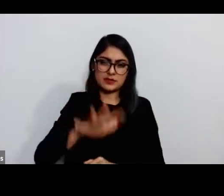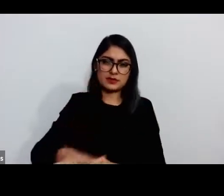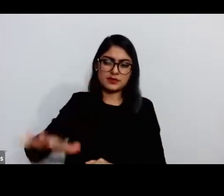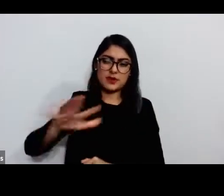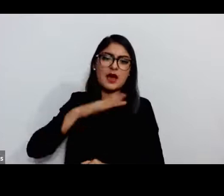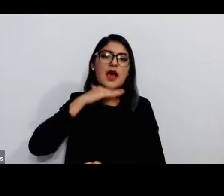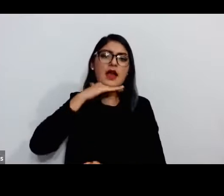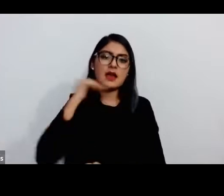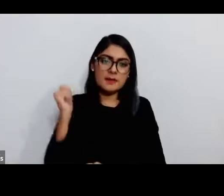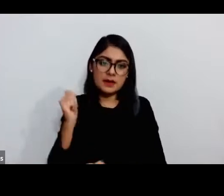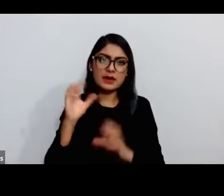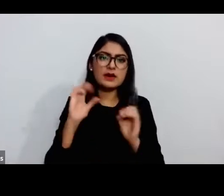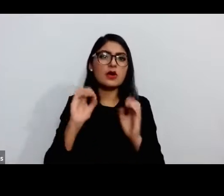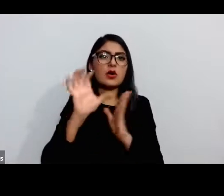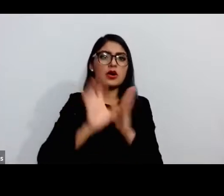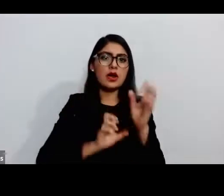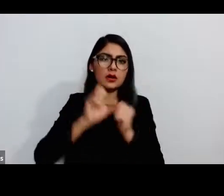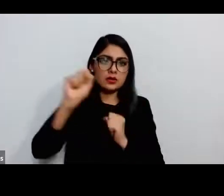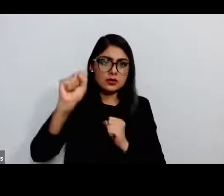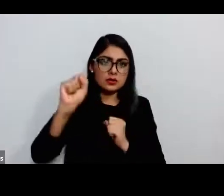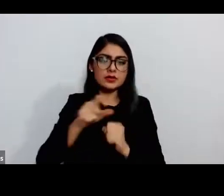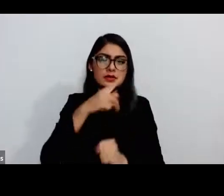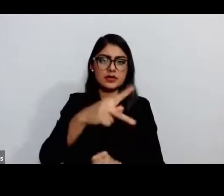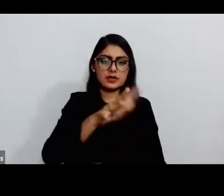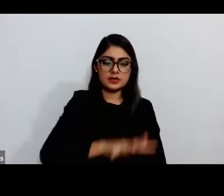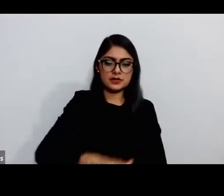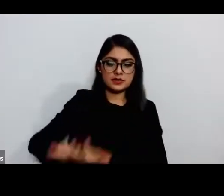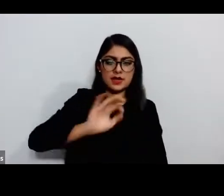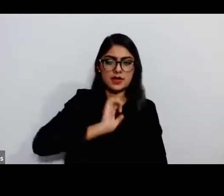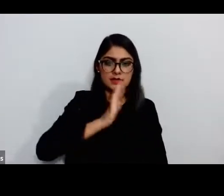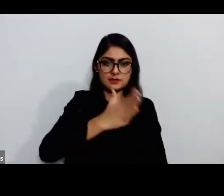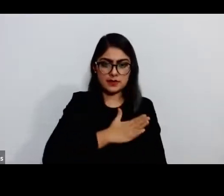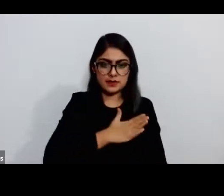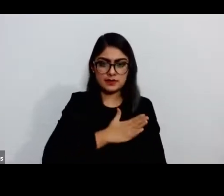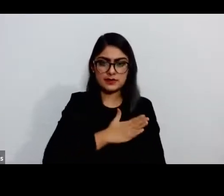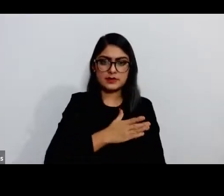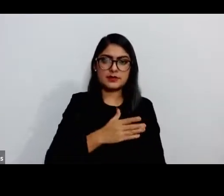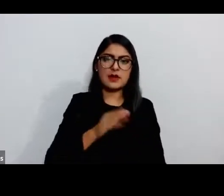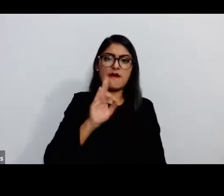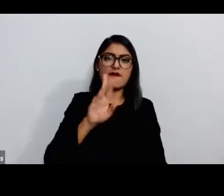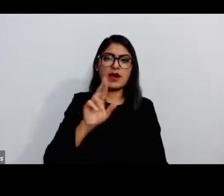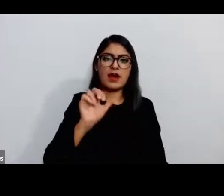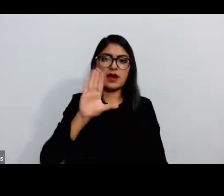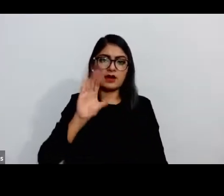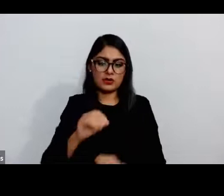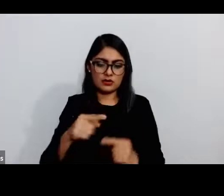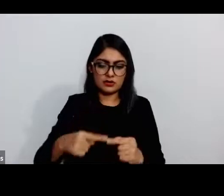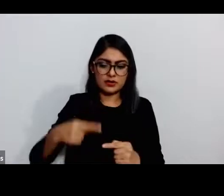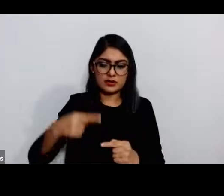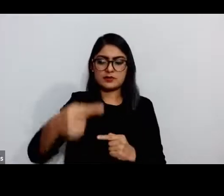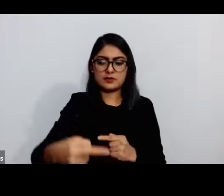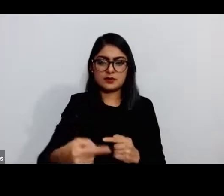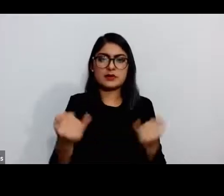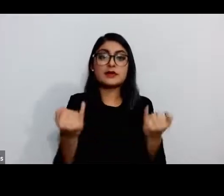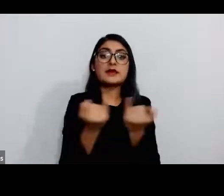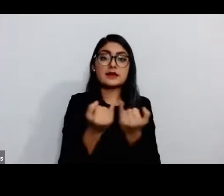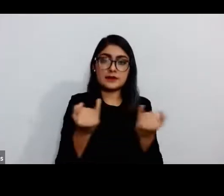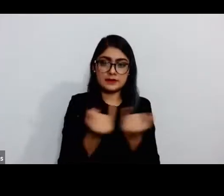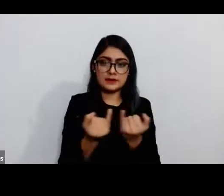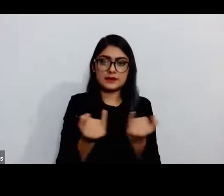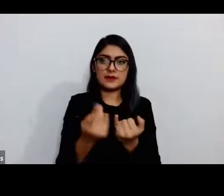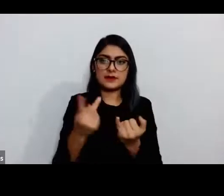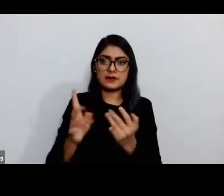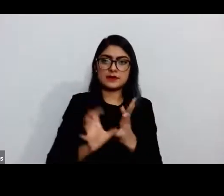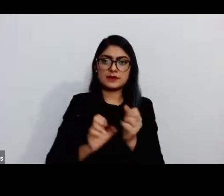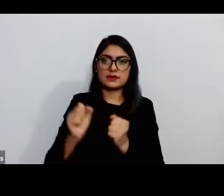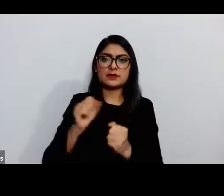Constitución de España después de Franco, etcétera, la Constitución italiana contienen derechos